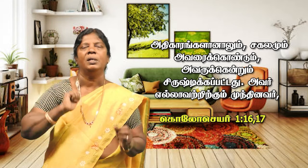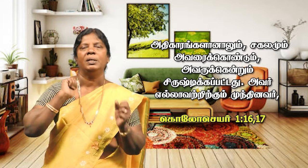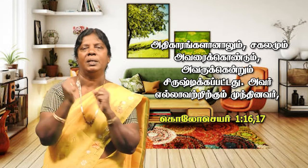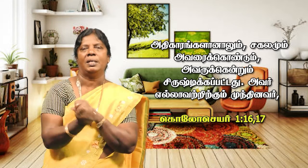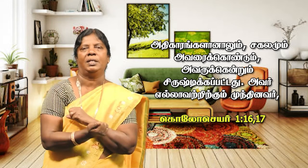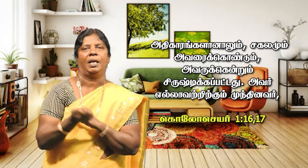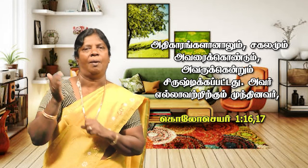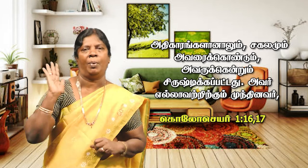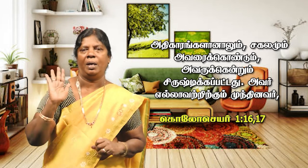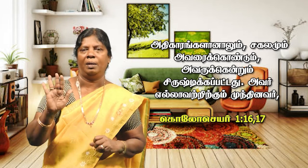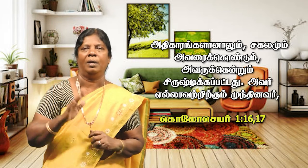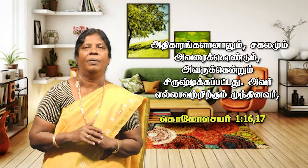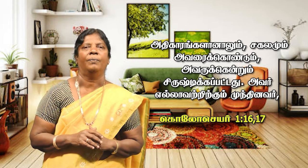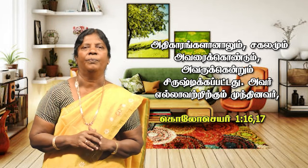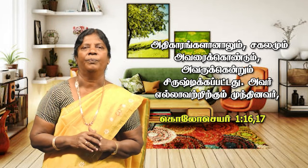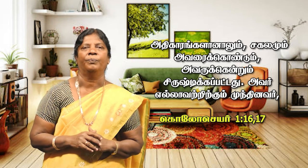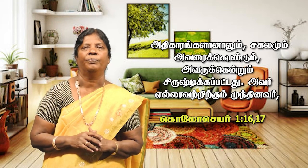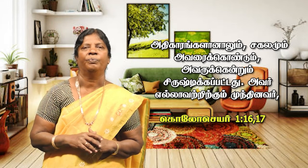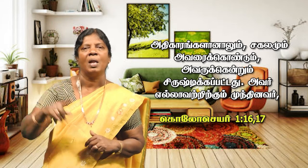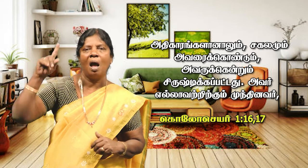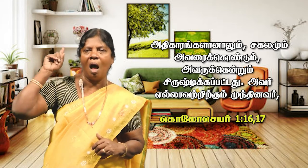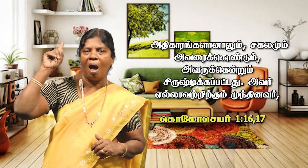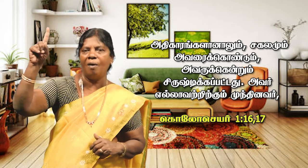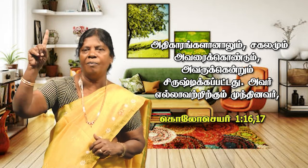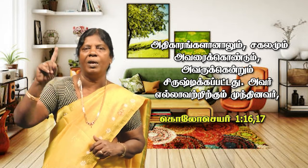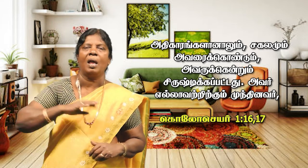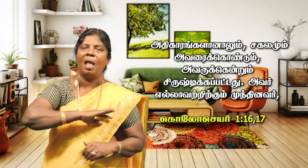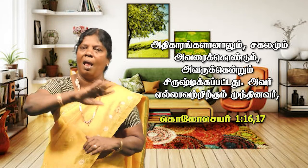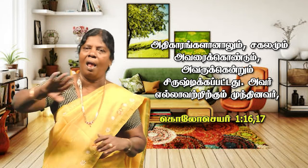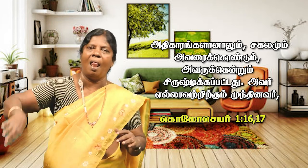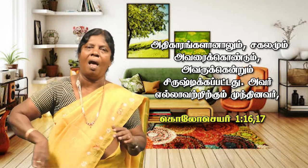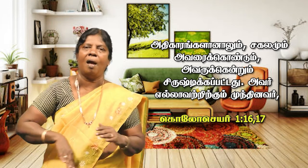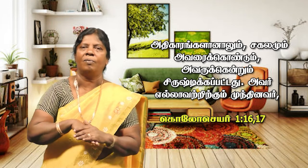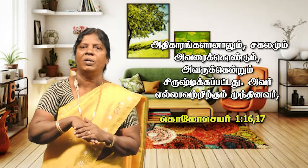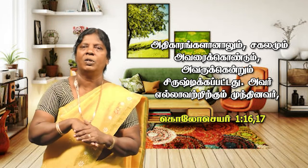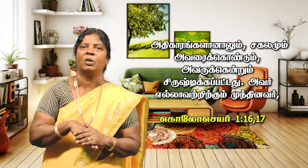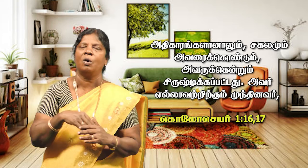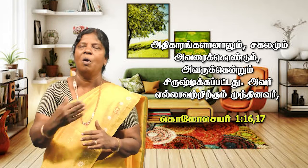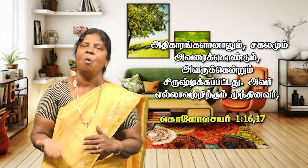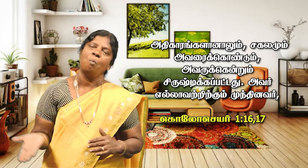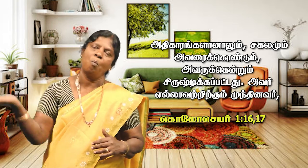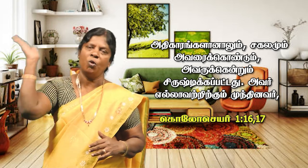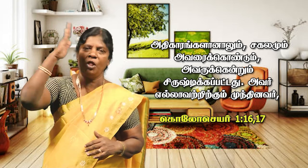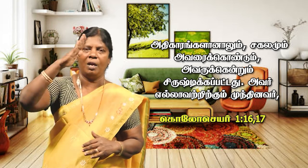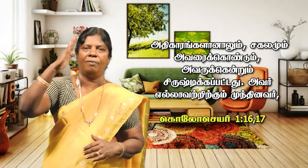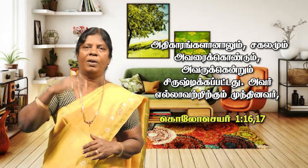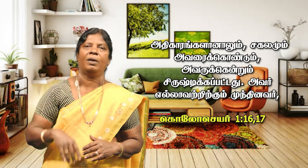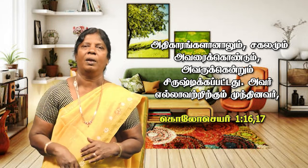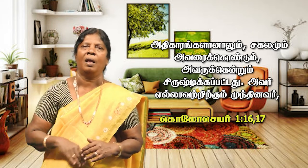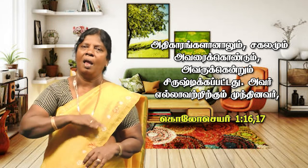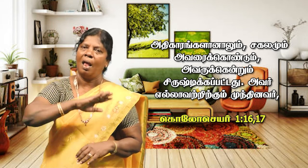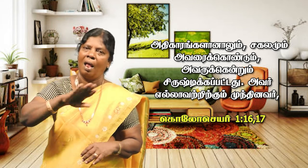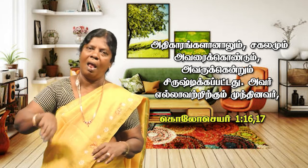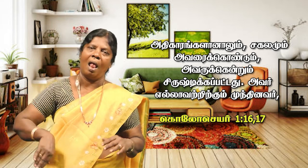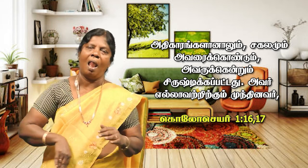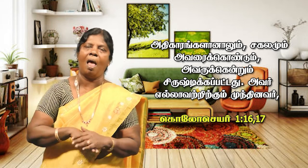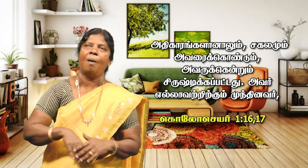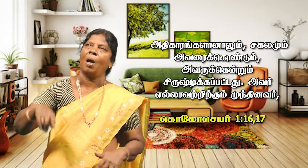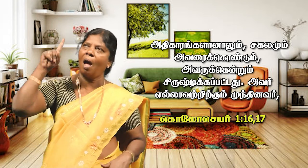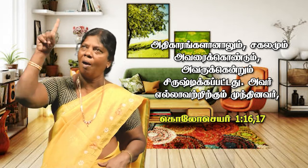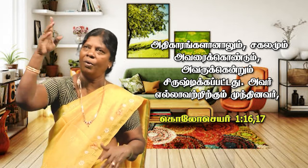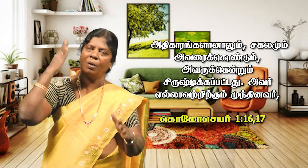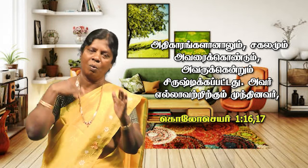அவருக்கென்றும் சிருஷ்டிக்கப்பட்டது. அவர் எல்லாவற்றுக்கும் முந்தினவர்,